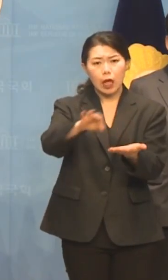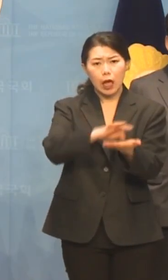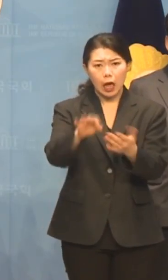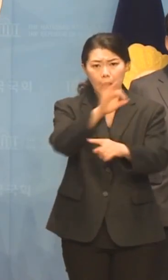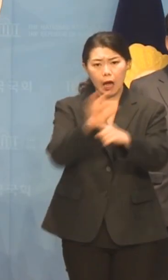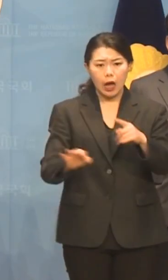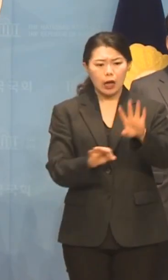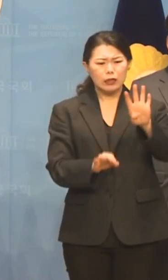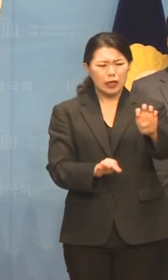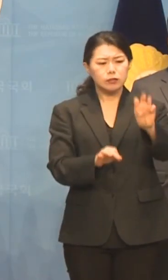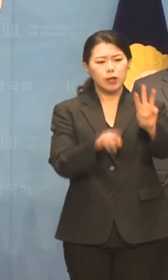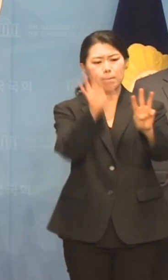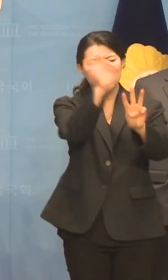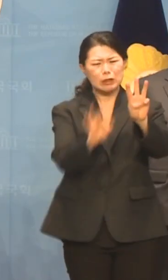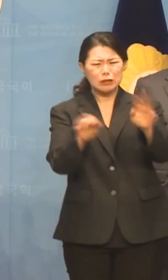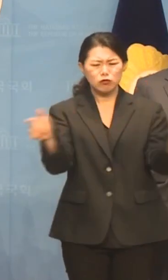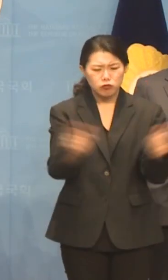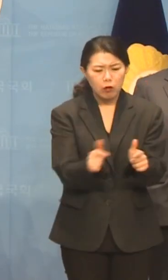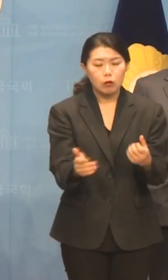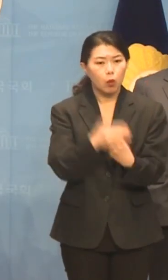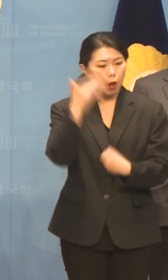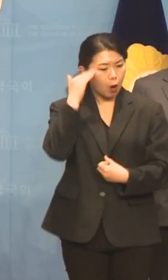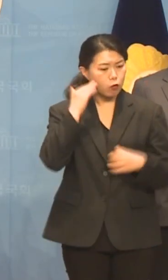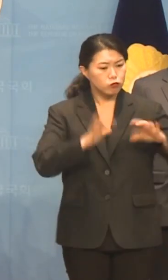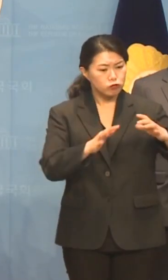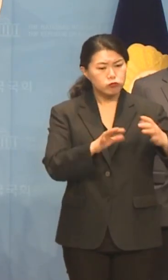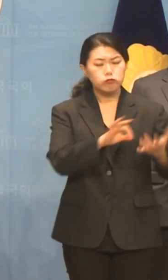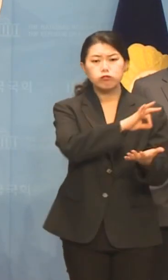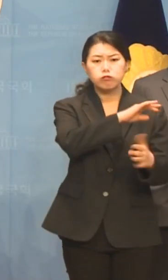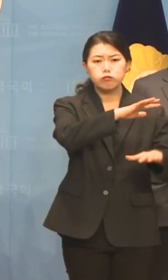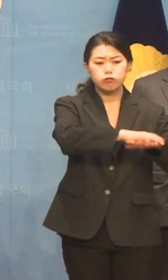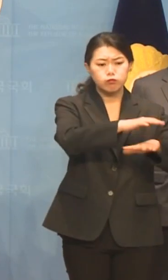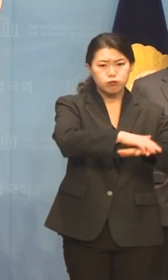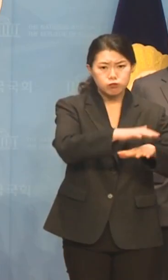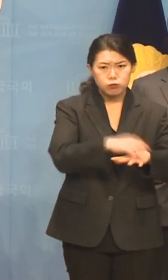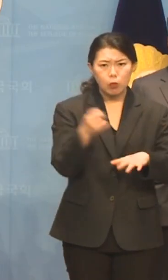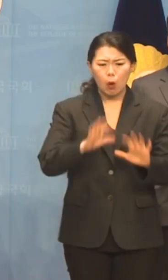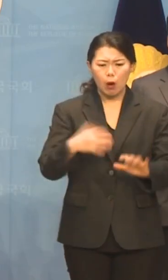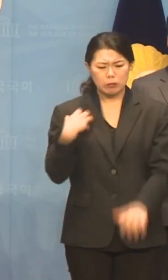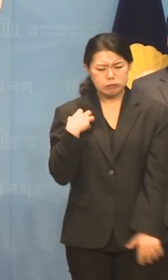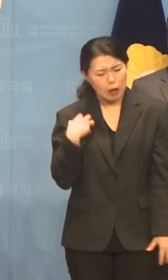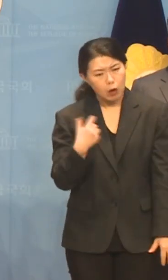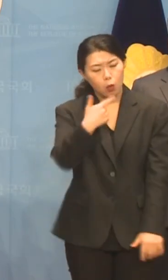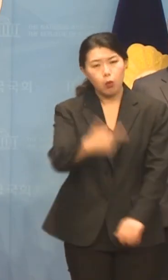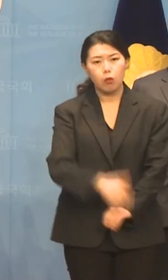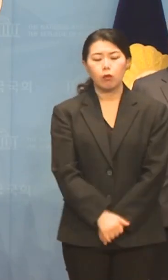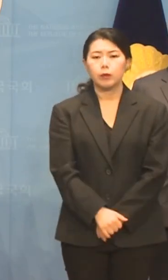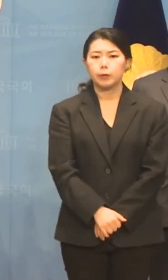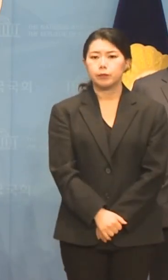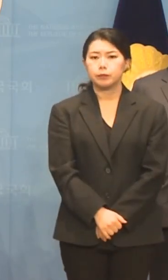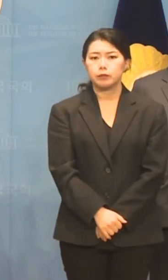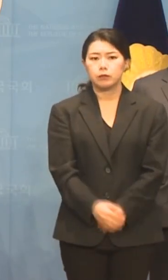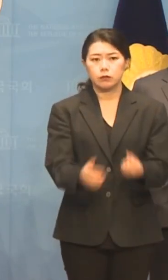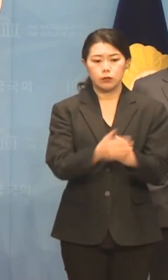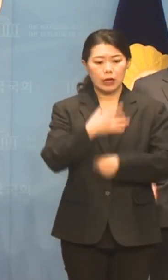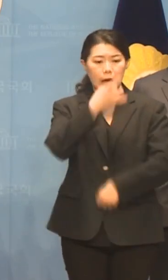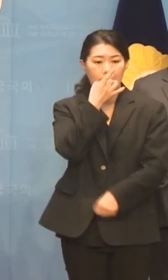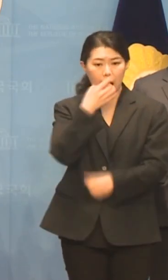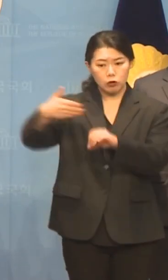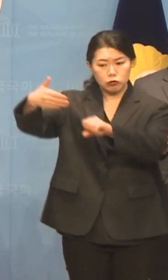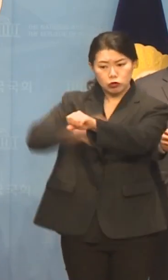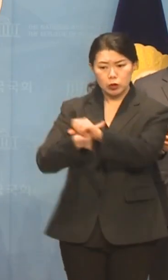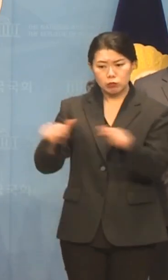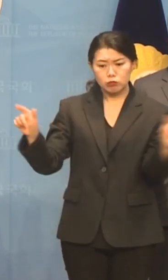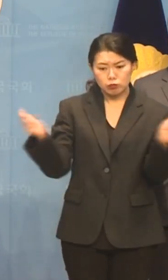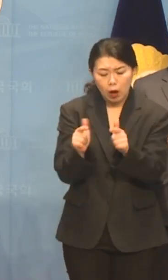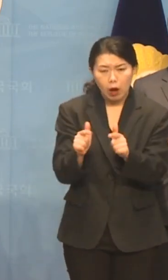43.6%나 감소하며 국내 쌀 수급과 재정에 상당한 부담이 되고 있다. 따라서 쌀 수입 물량